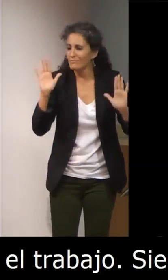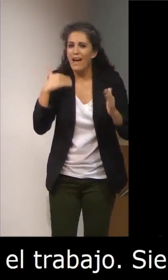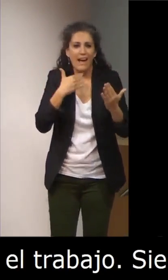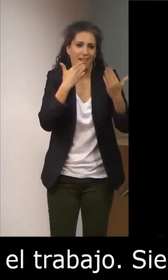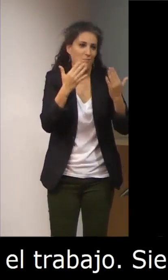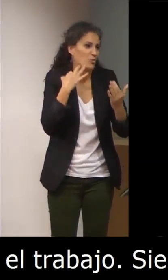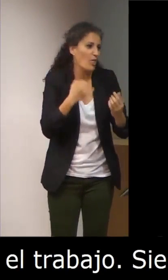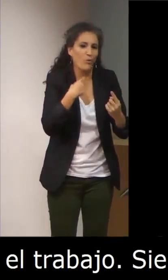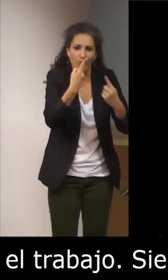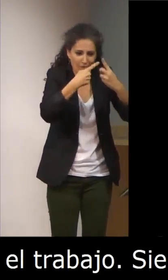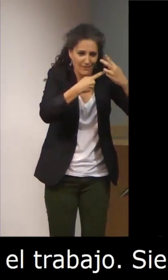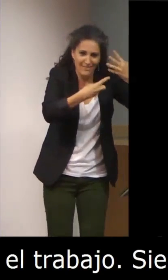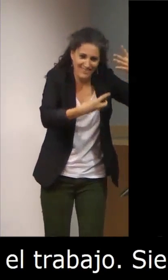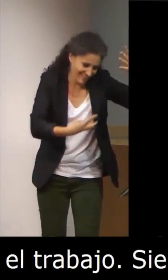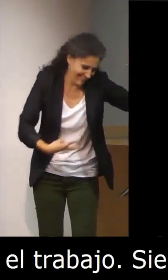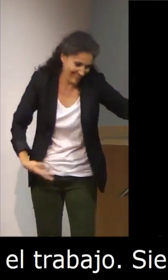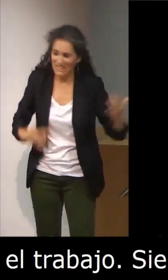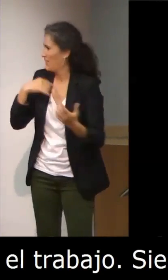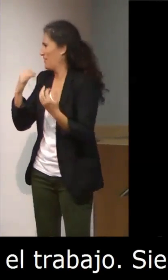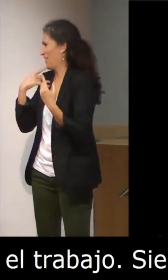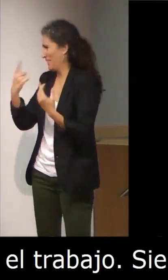y ahora viene la parte de